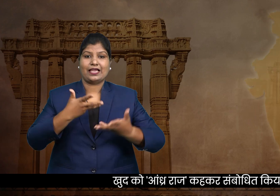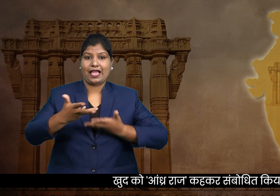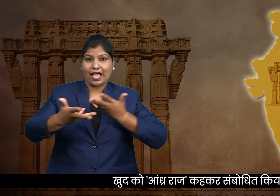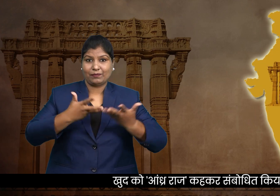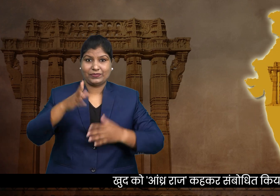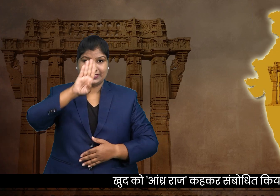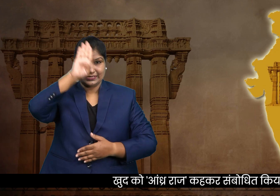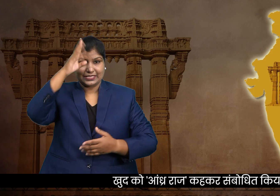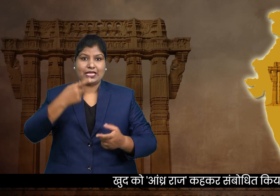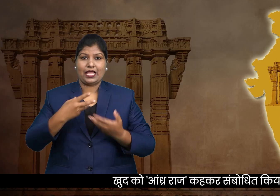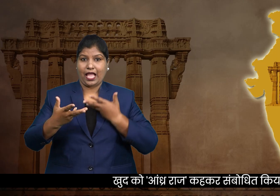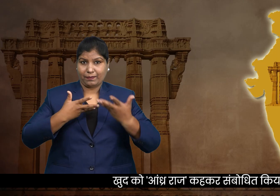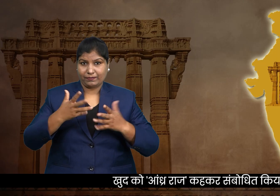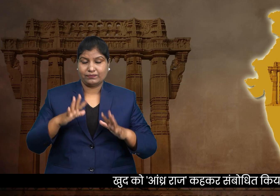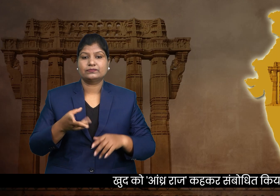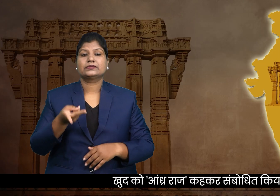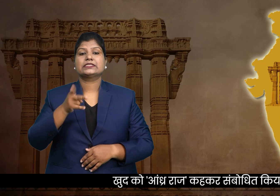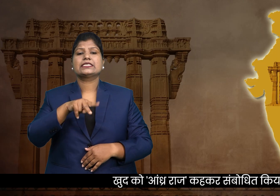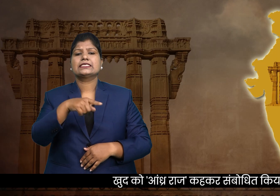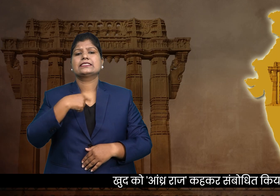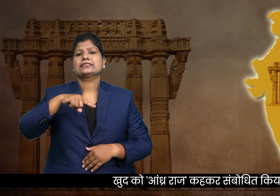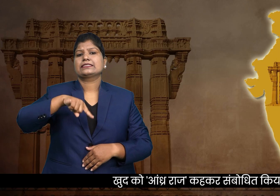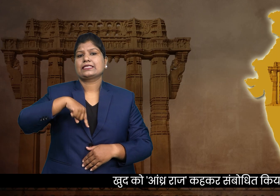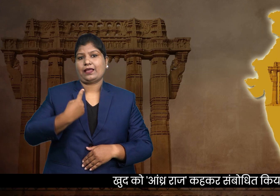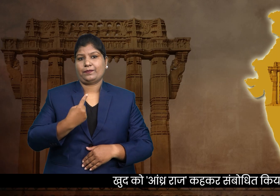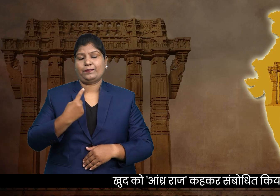कहकर संबोधित किया।